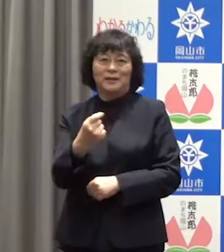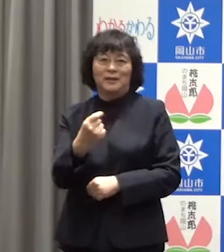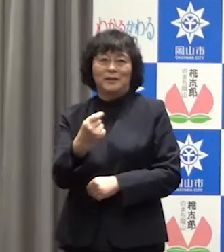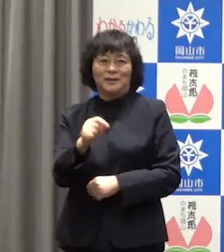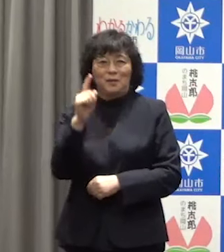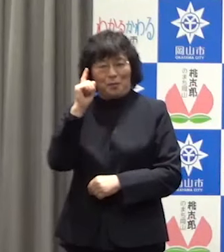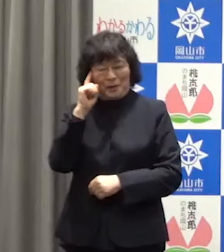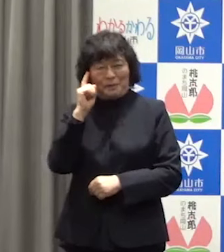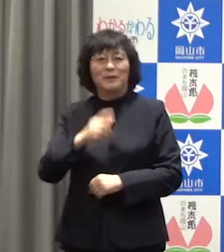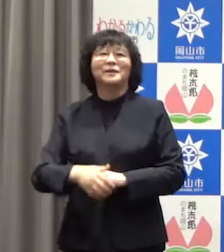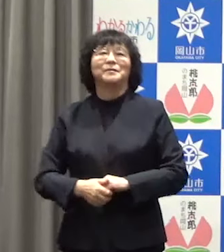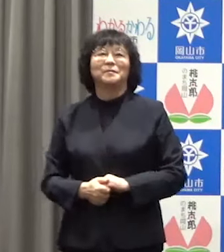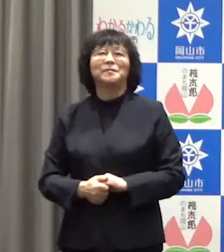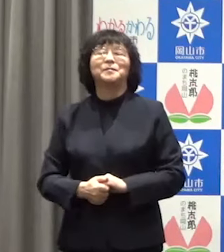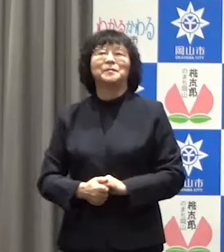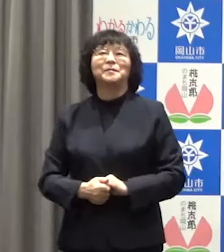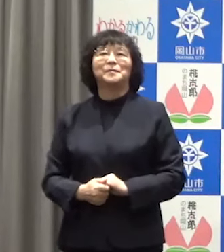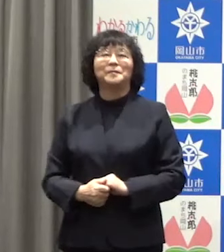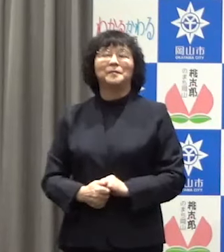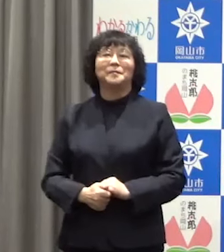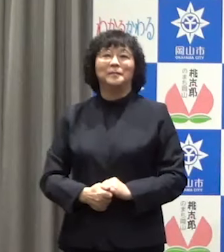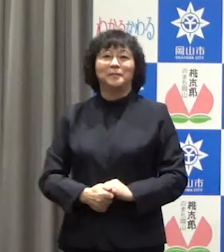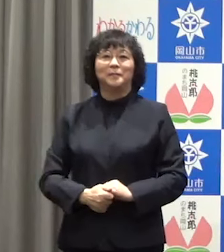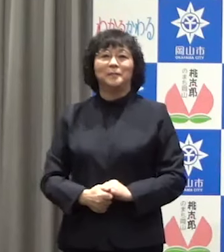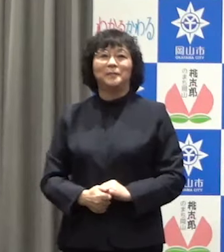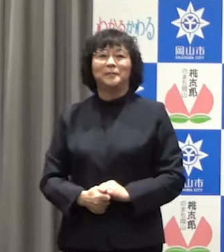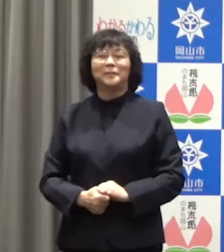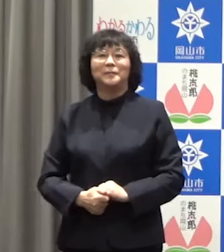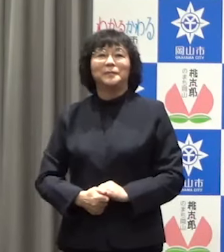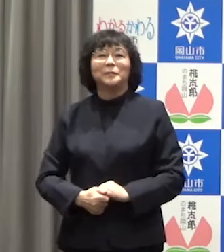けど、申し訳ありませんが、はい。